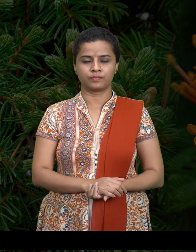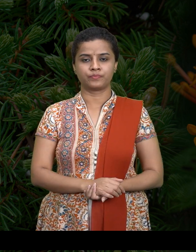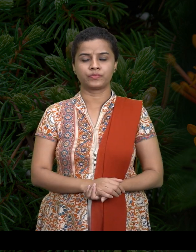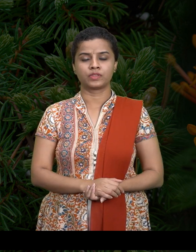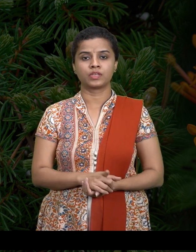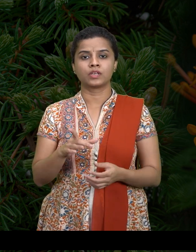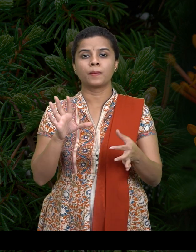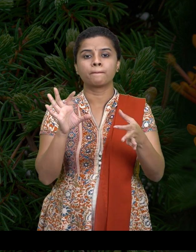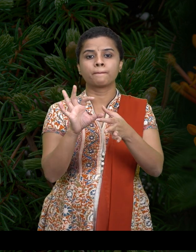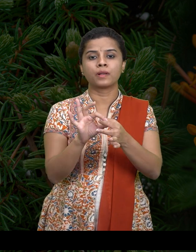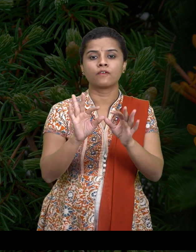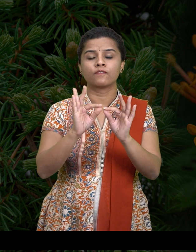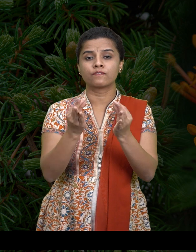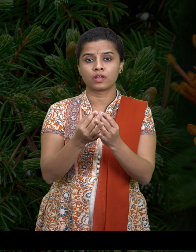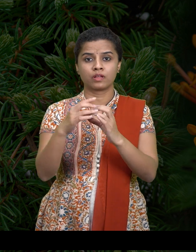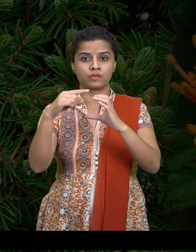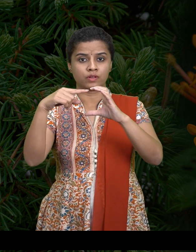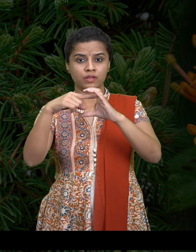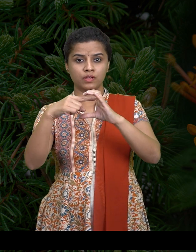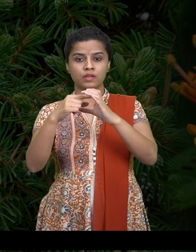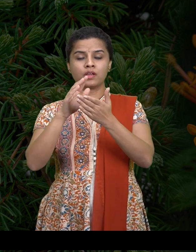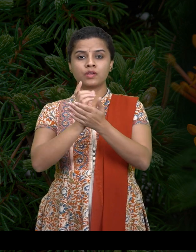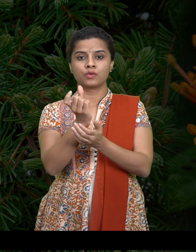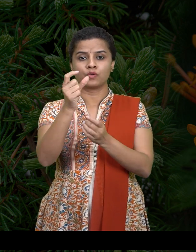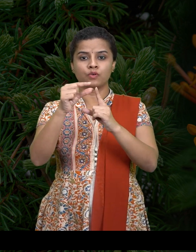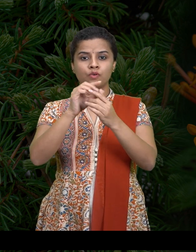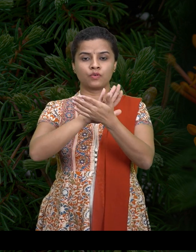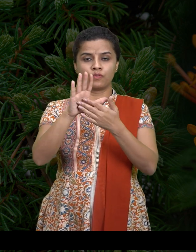ते कुटुंबाचे आहे. युफोर्बियासी